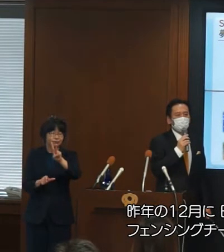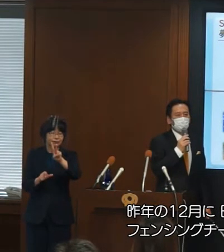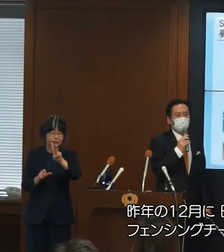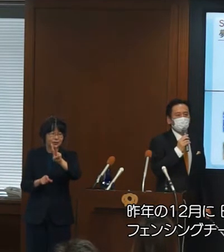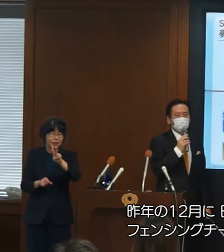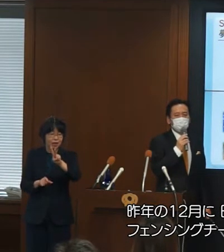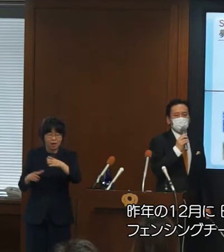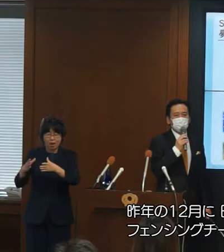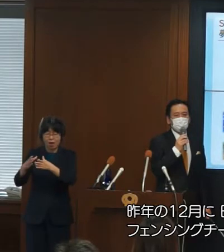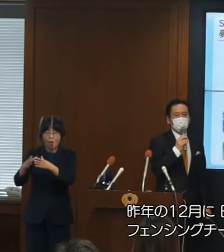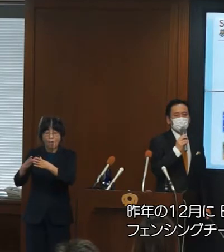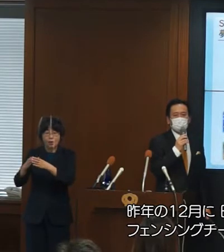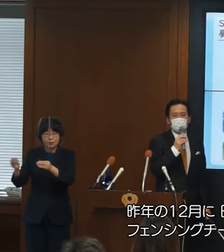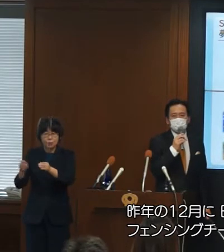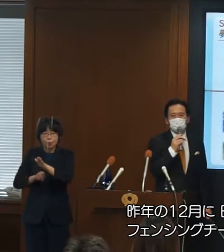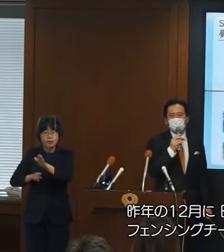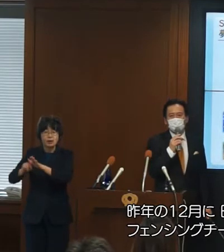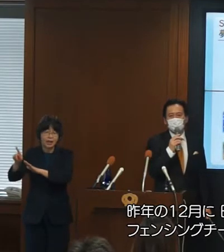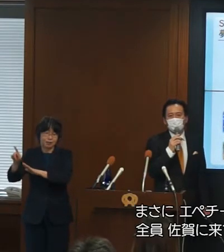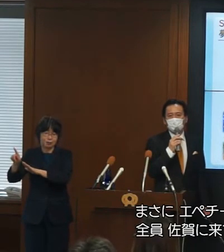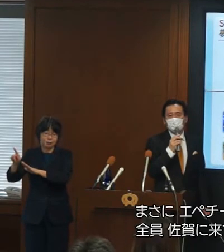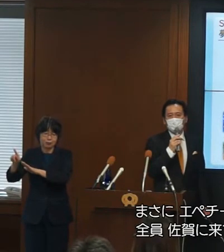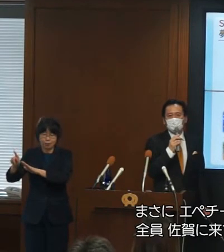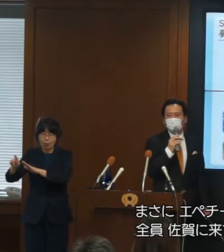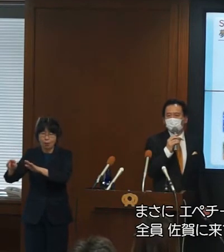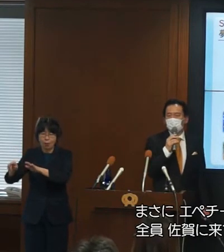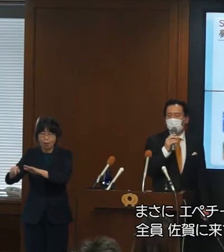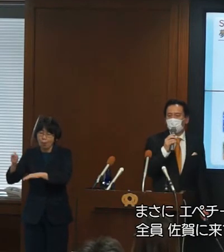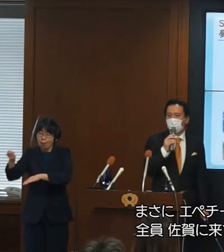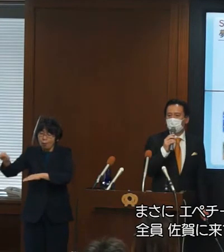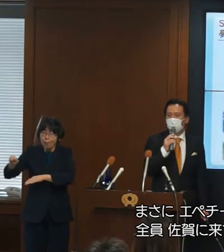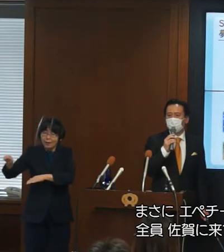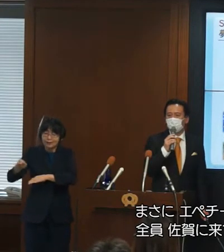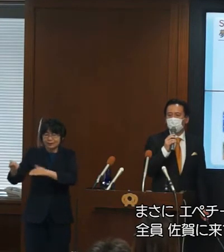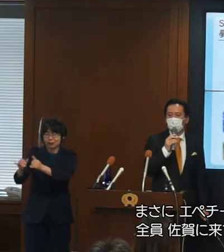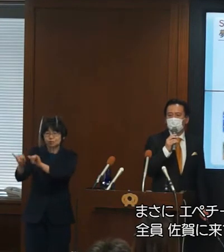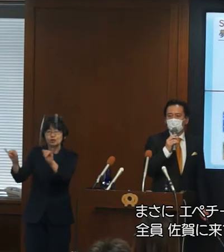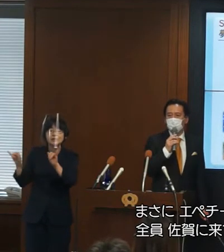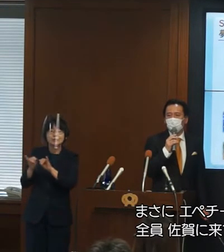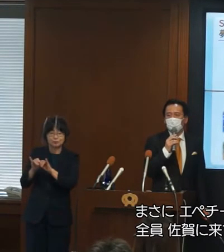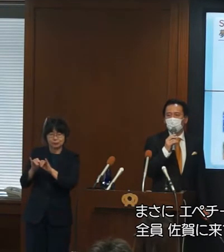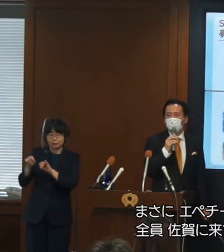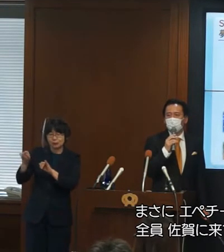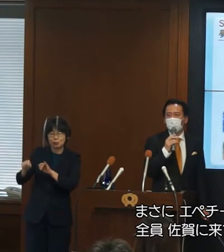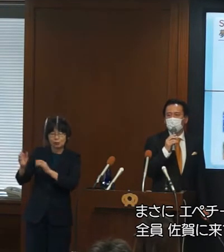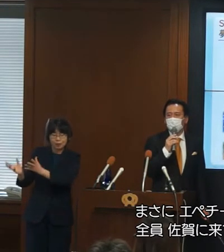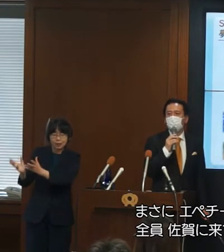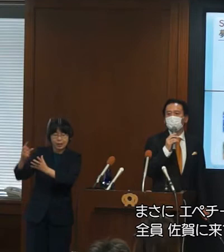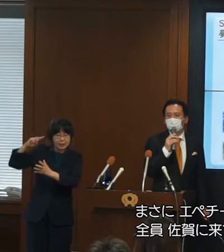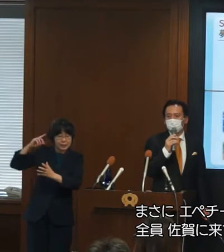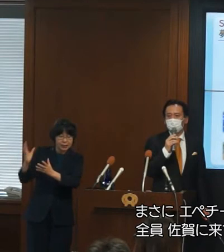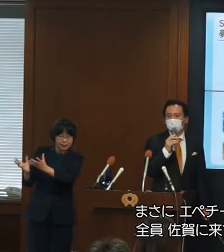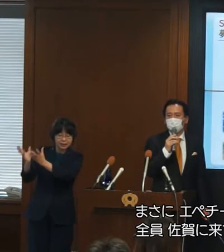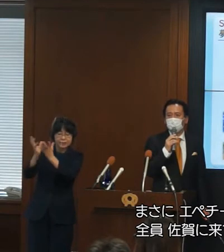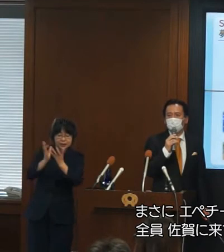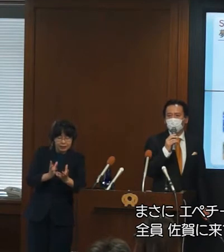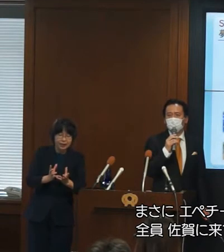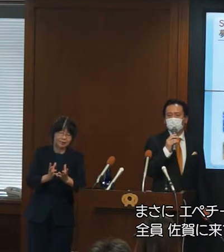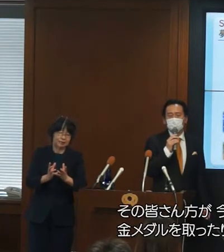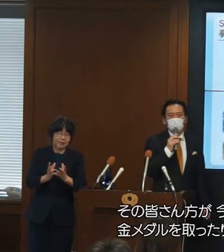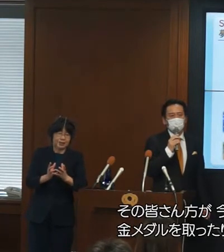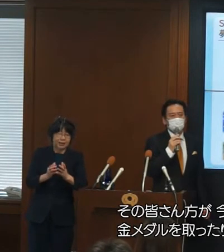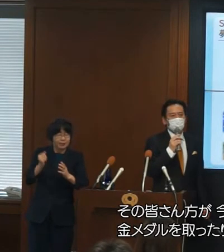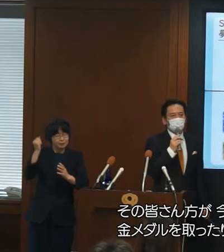日本代表のフェンシングチームが佐賀で合宿したまさに エペチームはですね、全員佐賀に来ていましたけれ